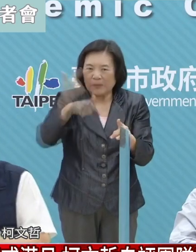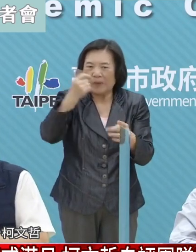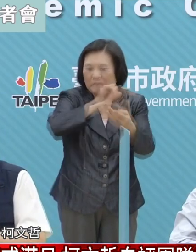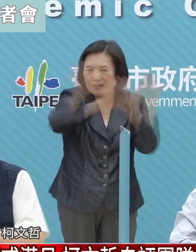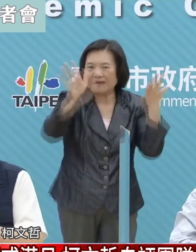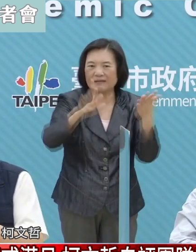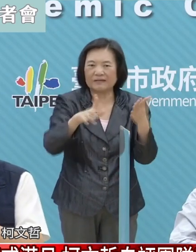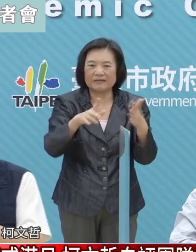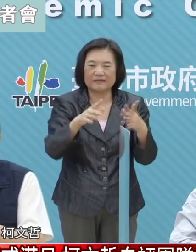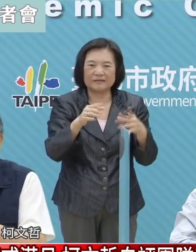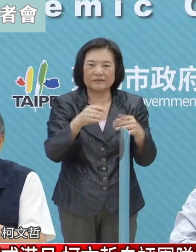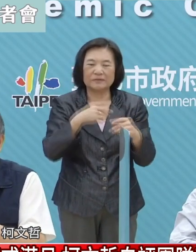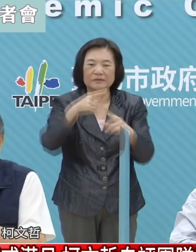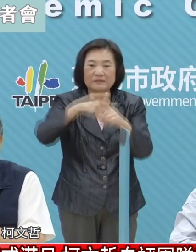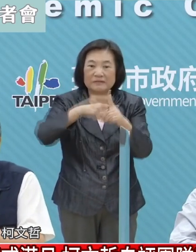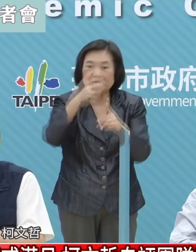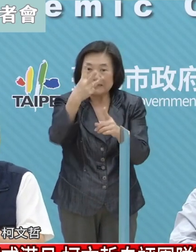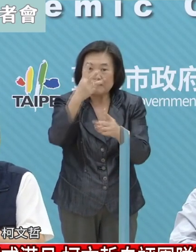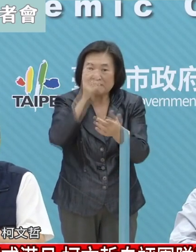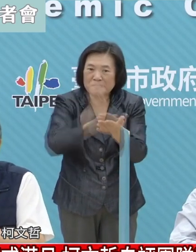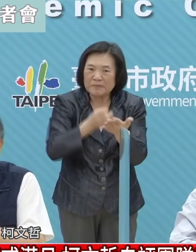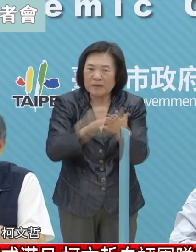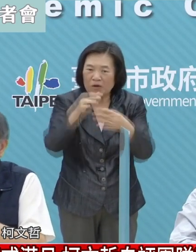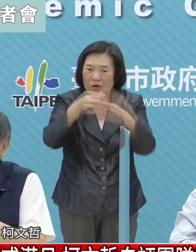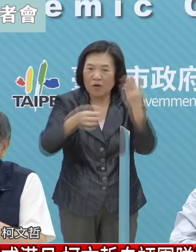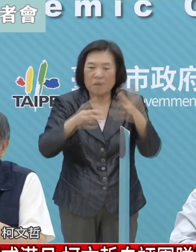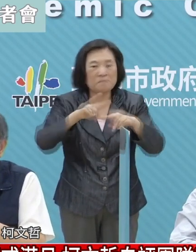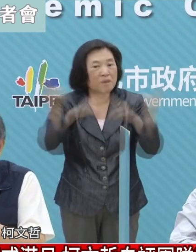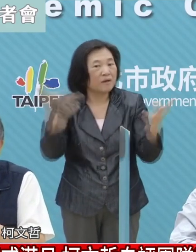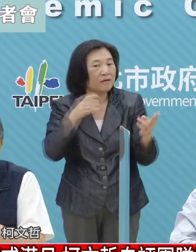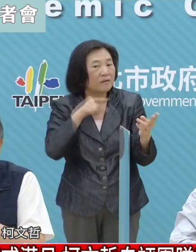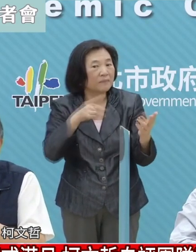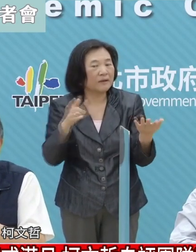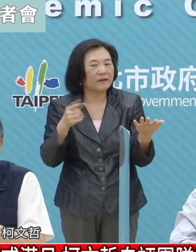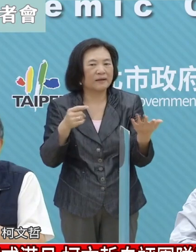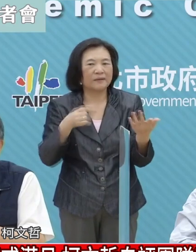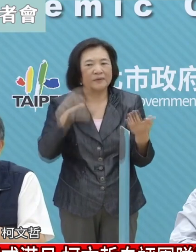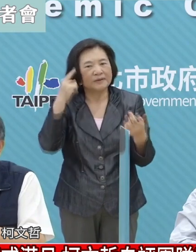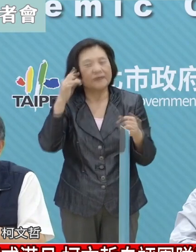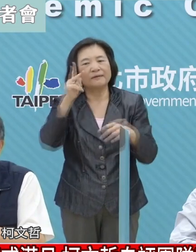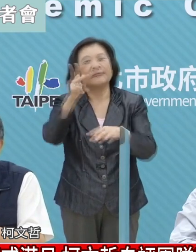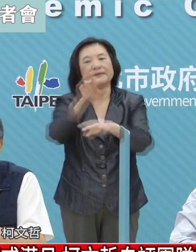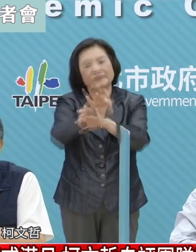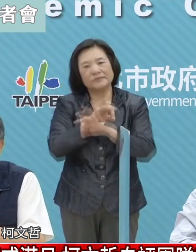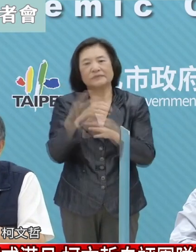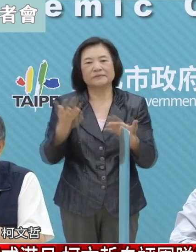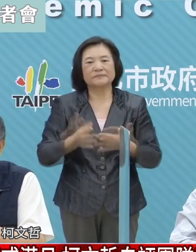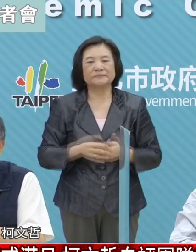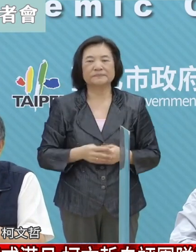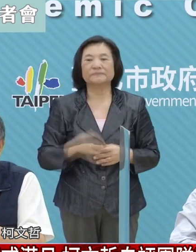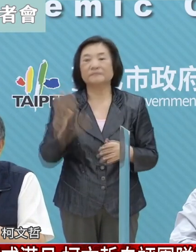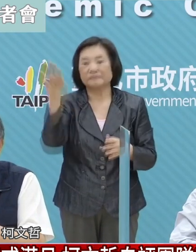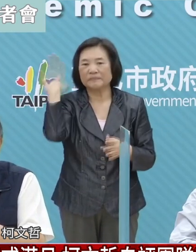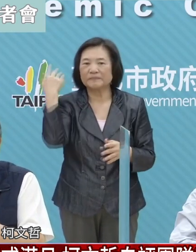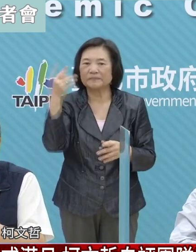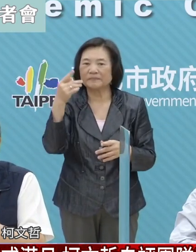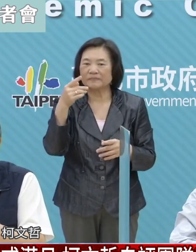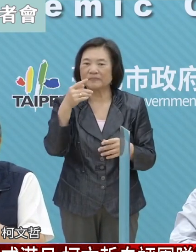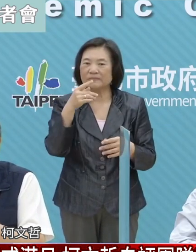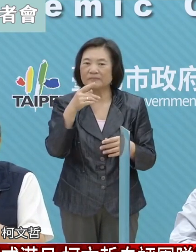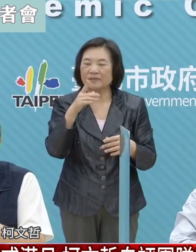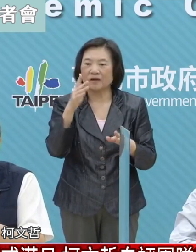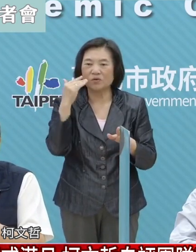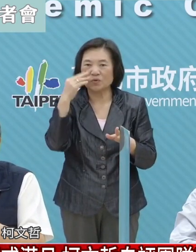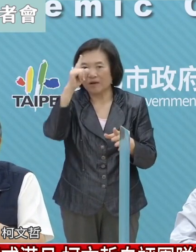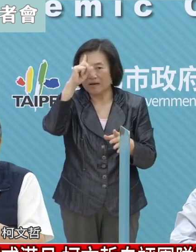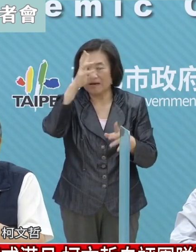三级警戒要不要解除哈？我想是这样的，还是按照科学标准嘛。以前是说连续几天